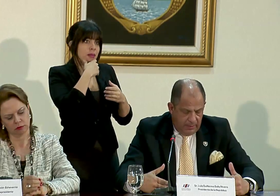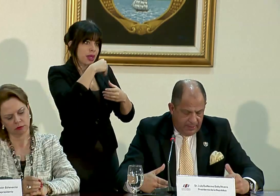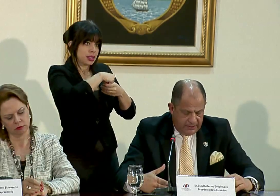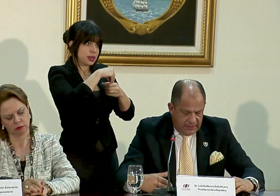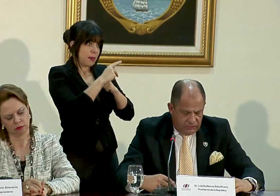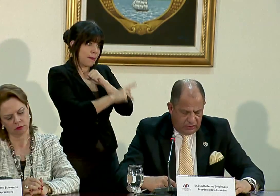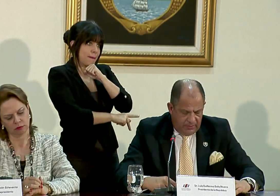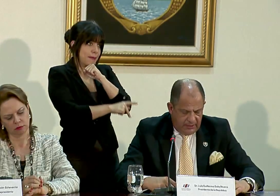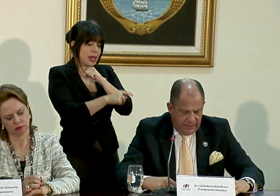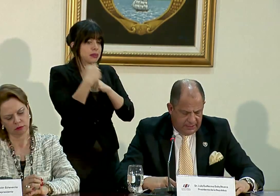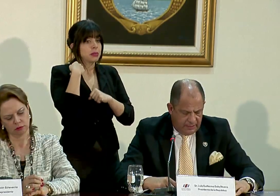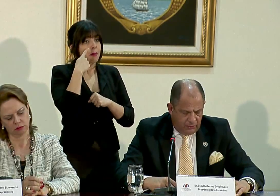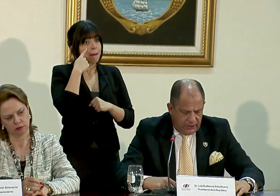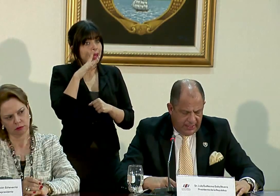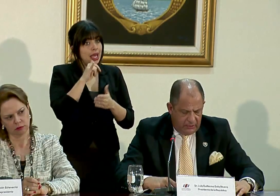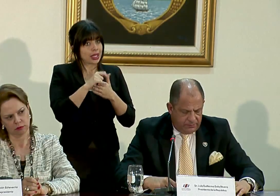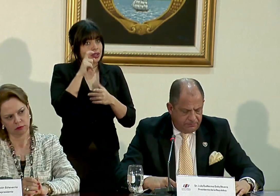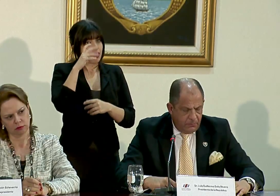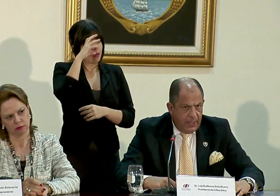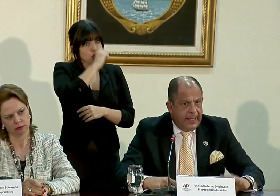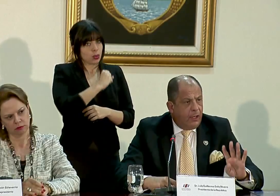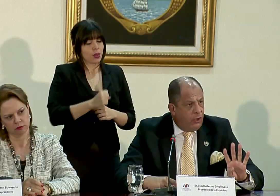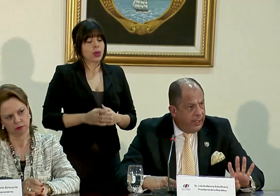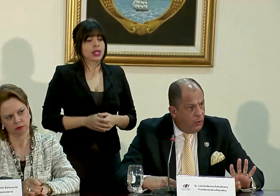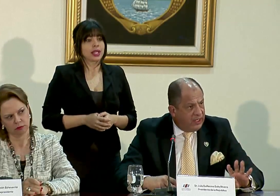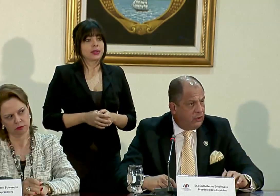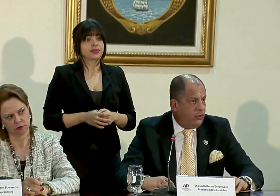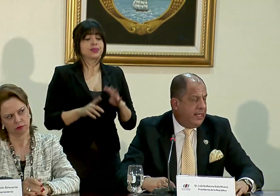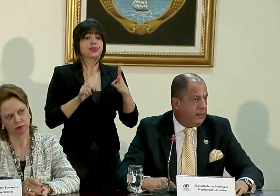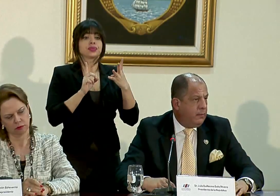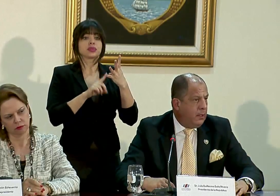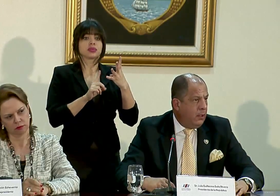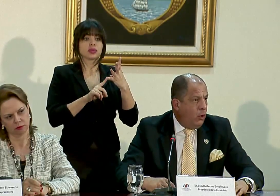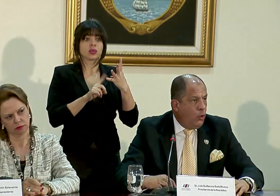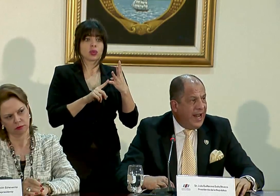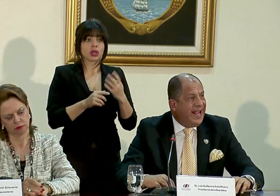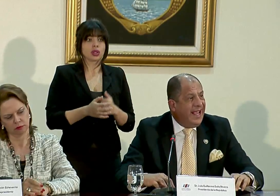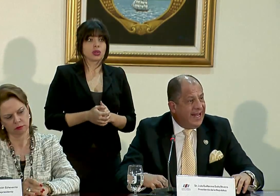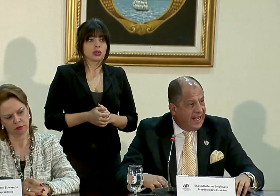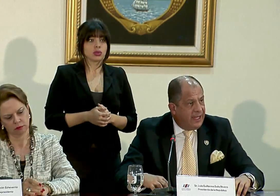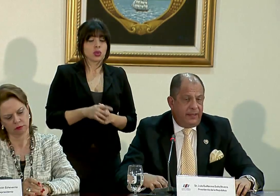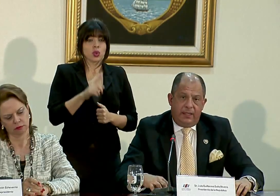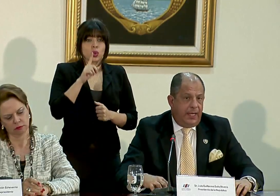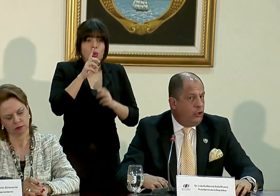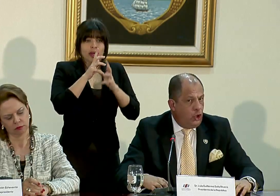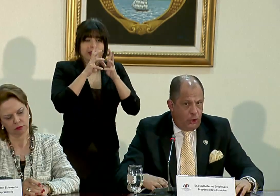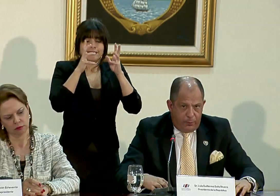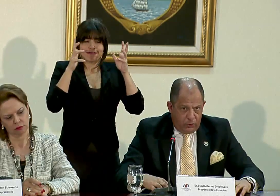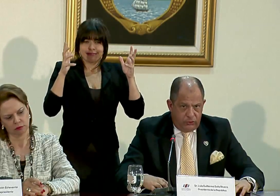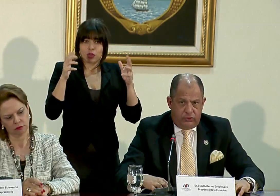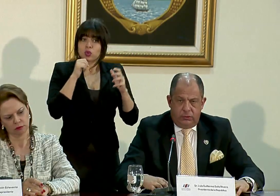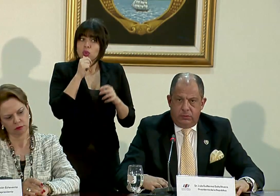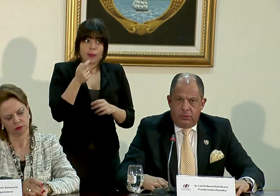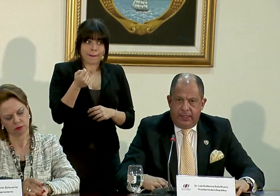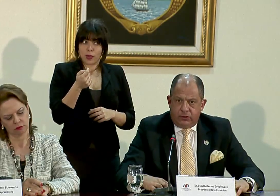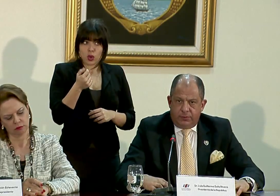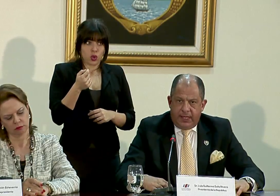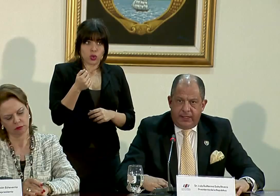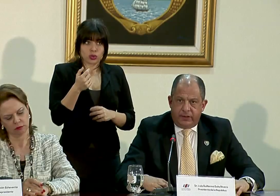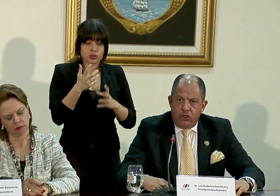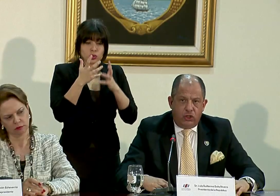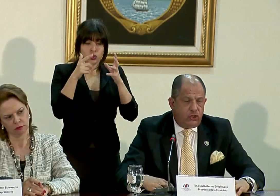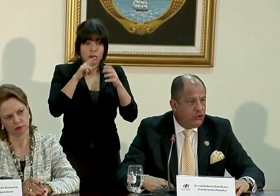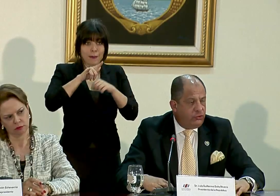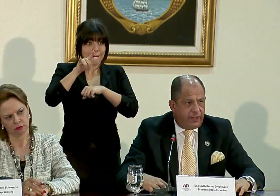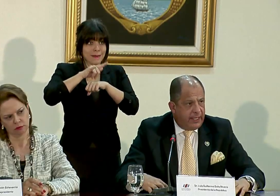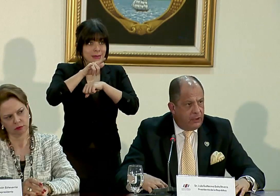y me parece que esto también tiene que ser ponderado. En cuarto lugar, una gran cantidad, no pocos, de esos